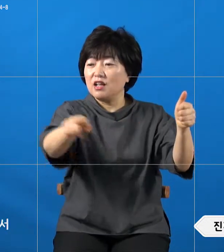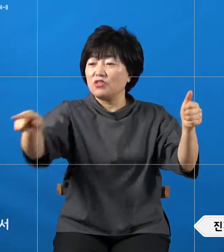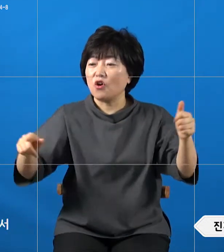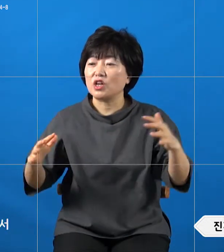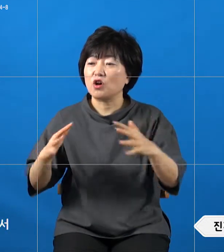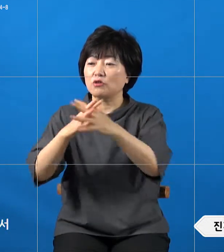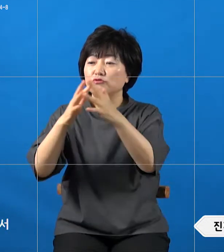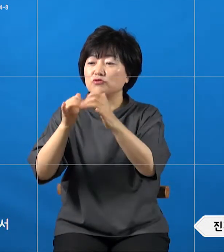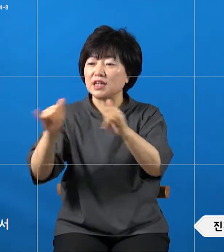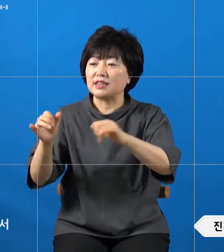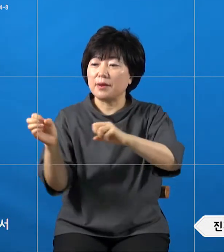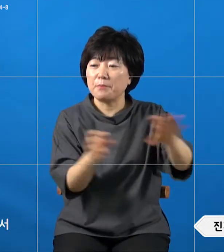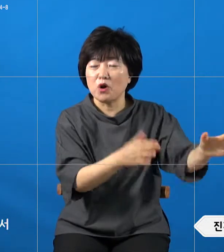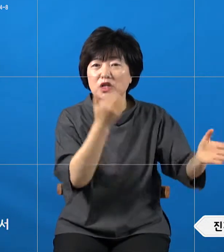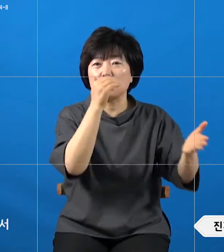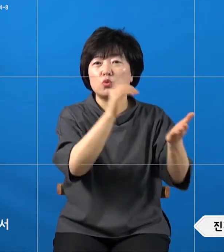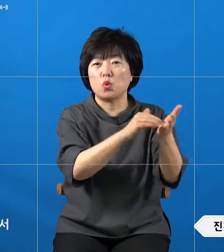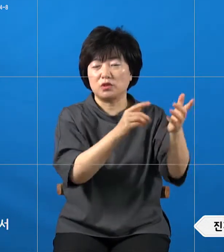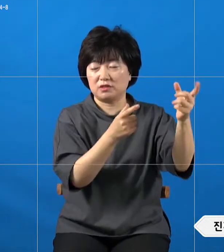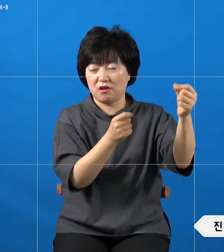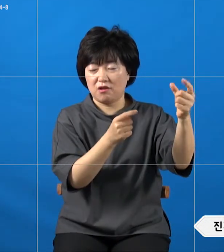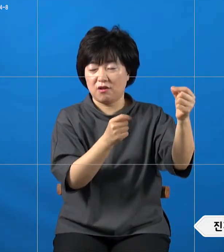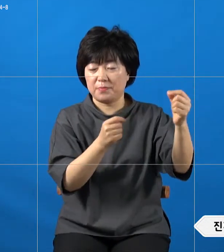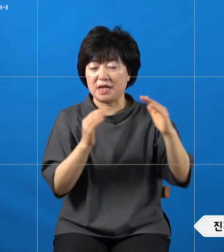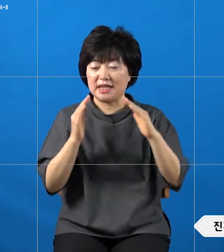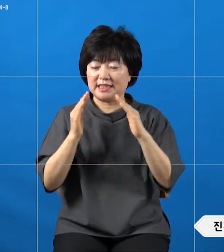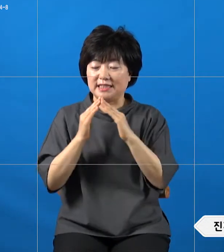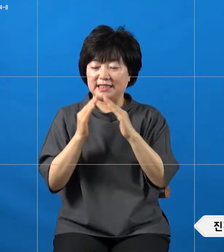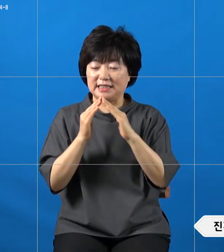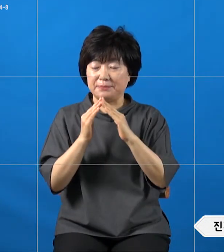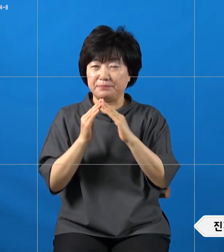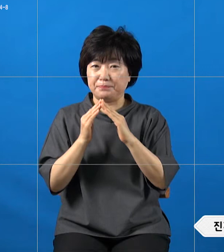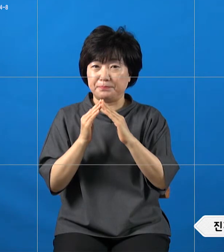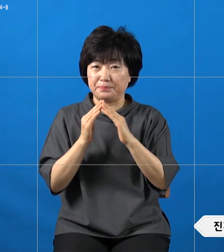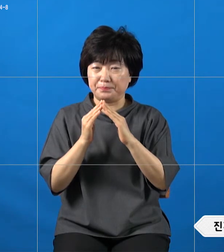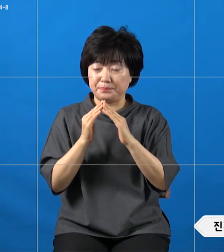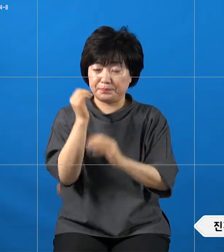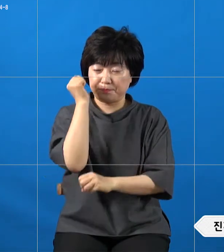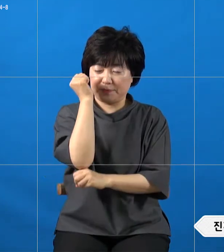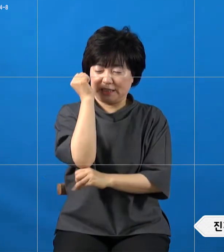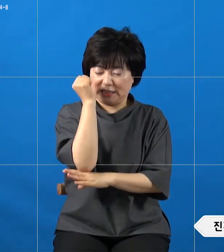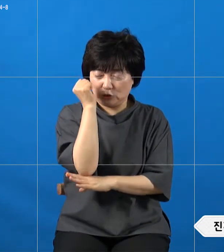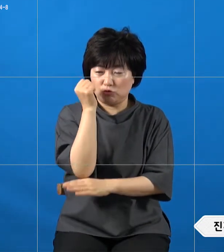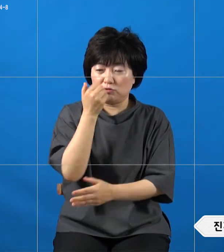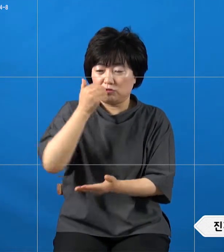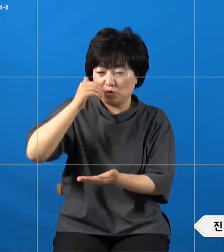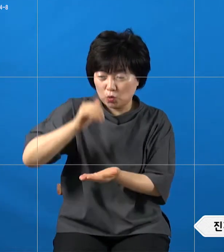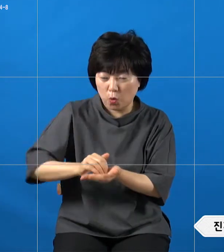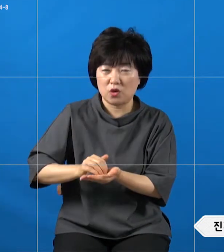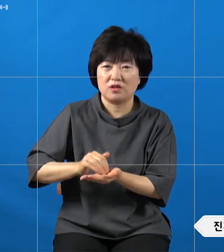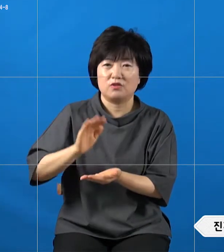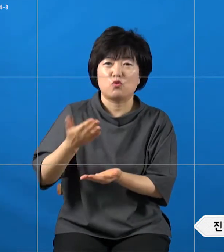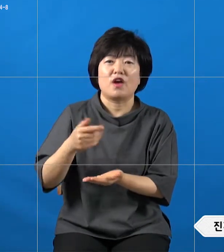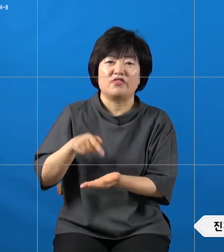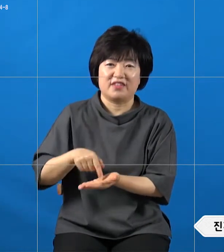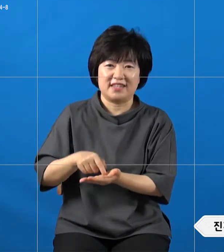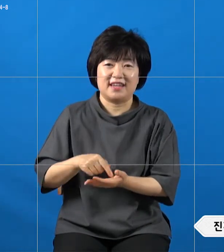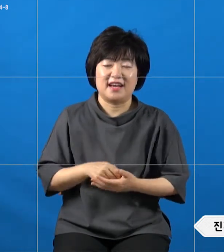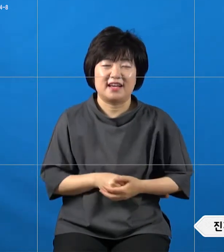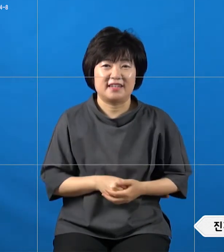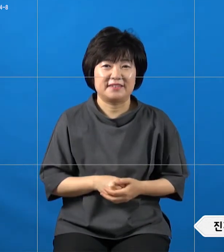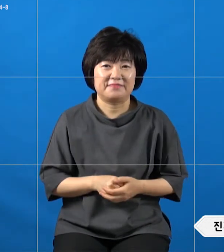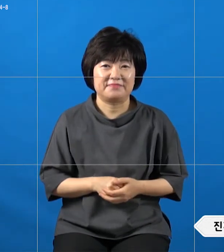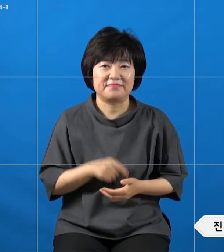너희 건축자들이 버린 돌로서 집 모퉁이의 머릿돌이 되었느니라. 그리고 바로